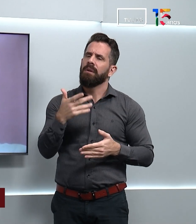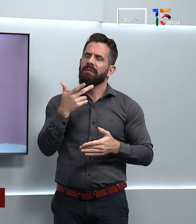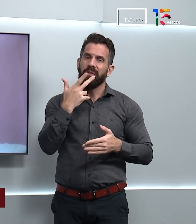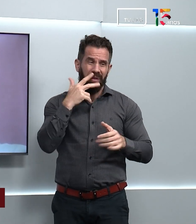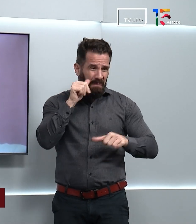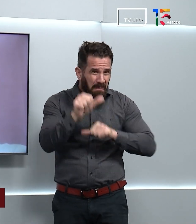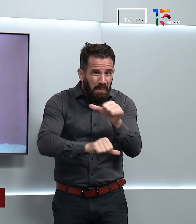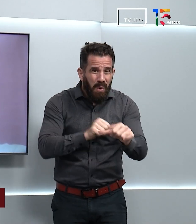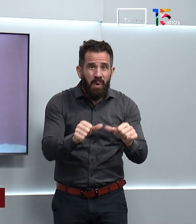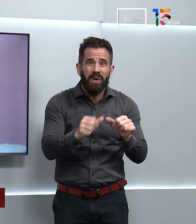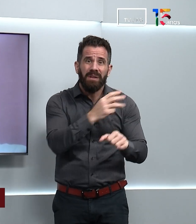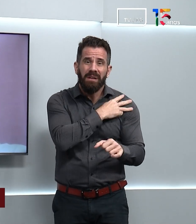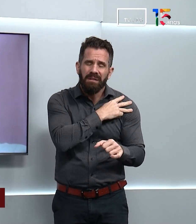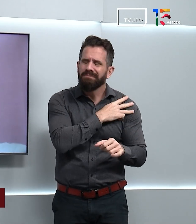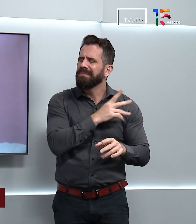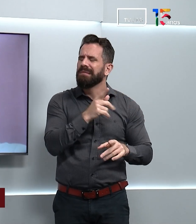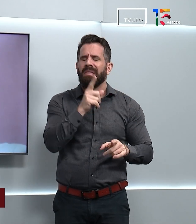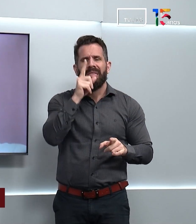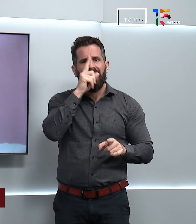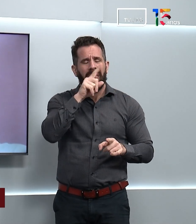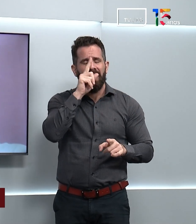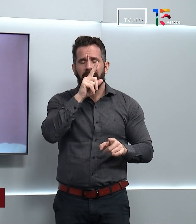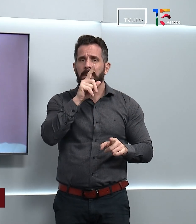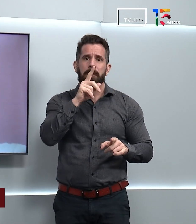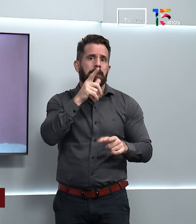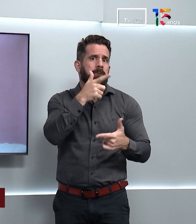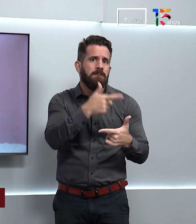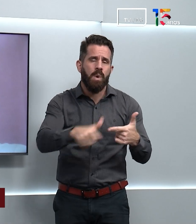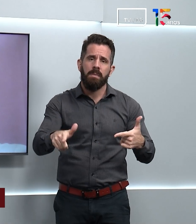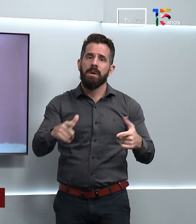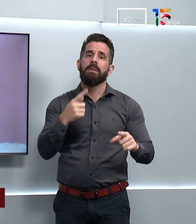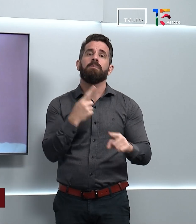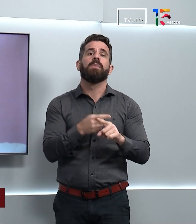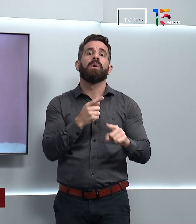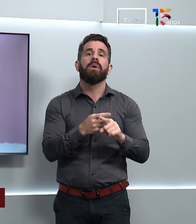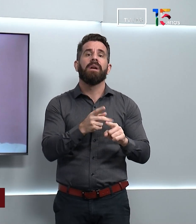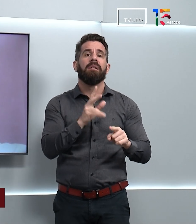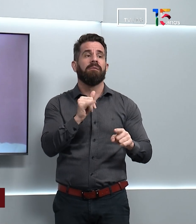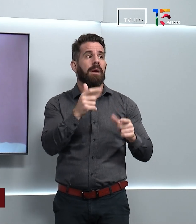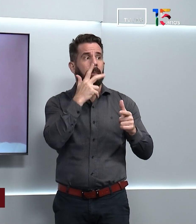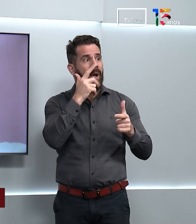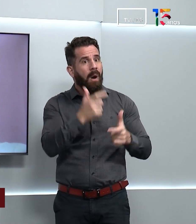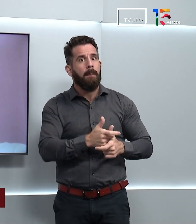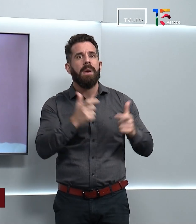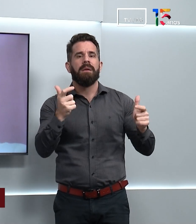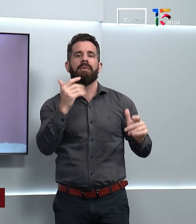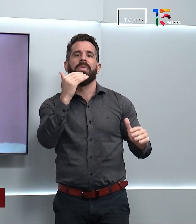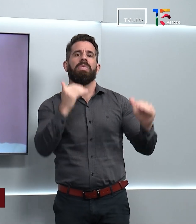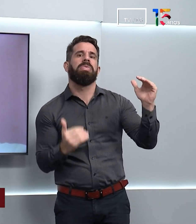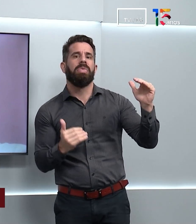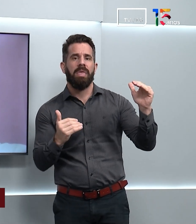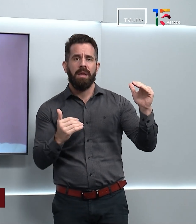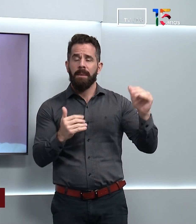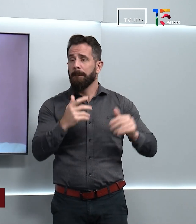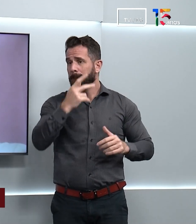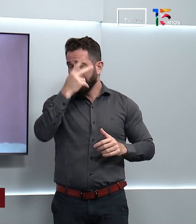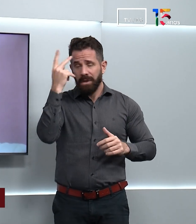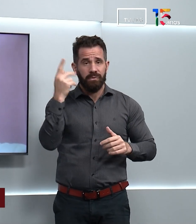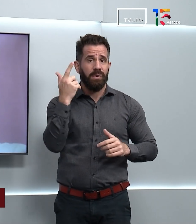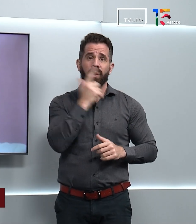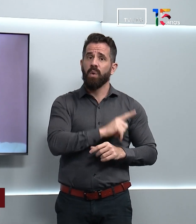problemáticas, sobretudo no sentido de que ia aumentar as desigualdades no acesso ao ensino superior, no